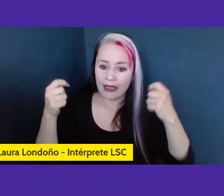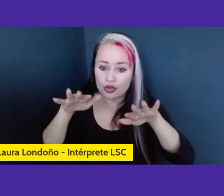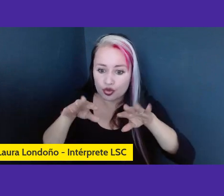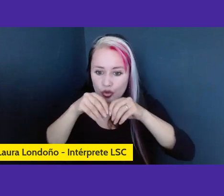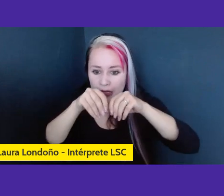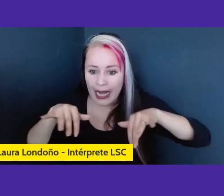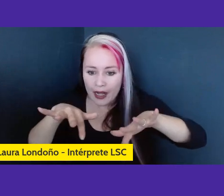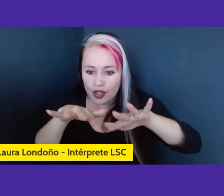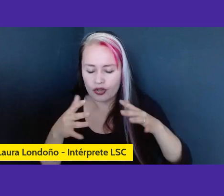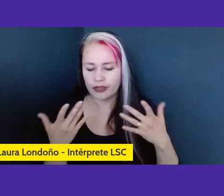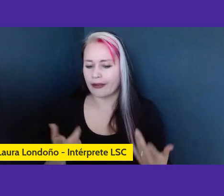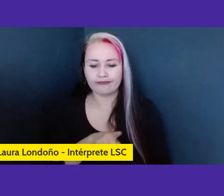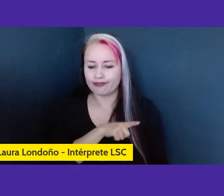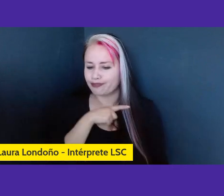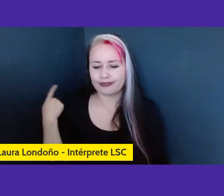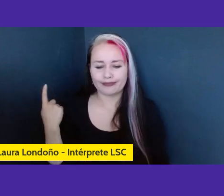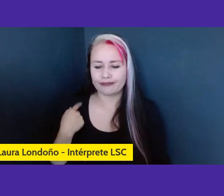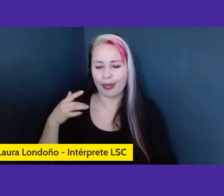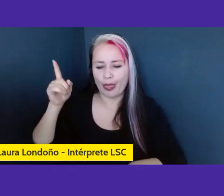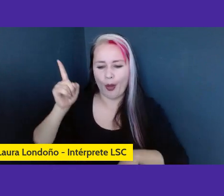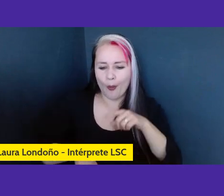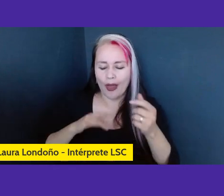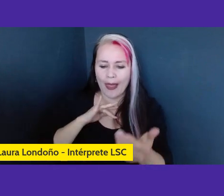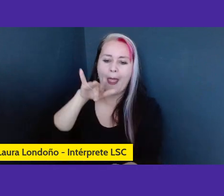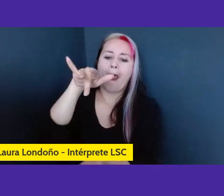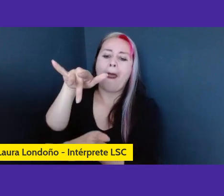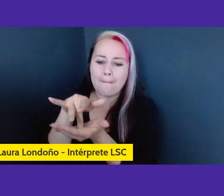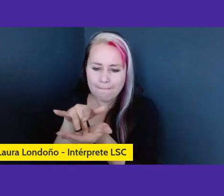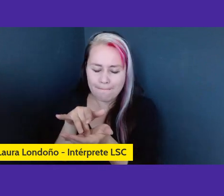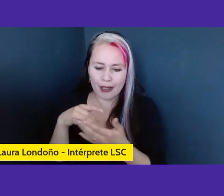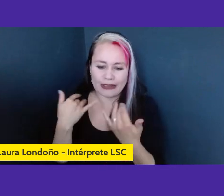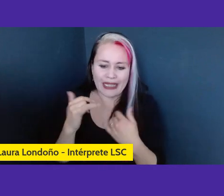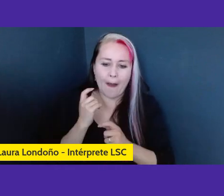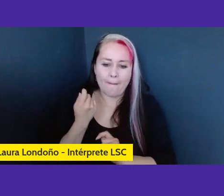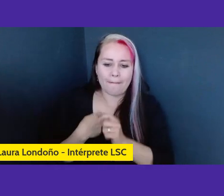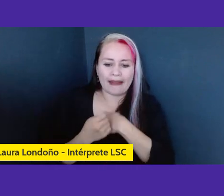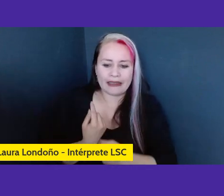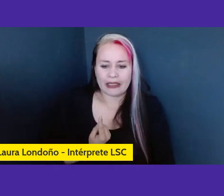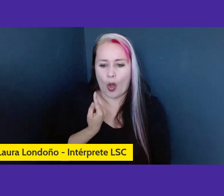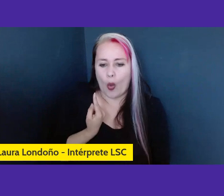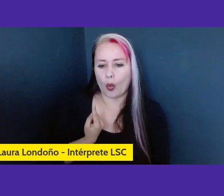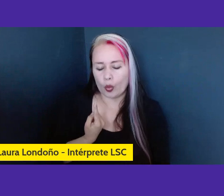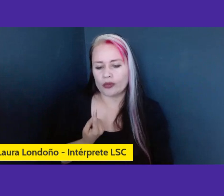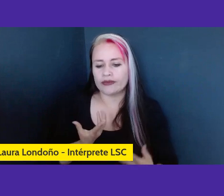ya perdés la posibilidad de ir a esos festivales. Entonces tenés que ir a festivales clase B.